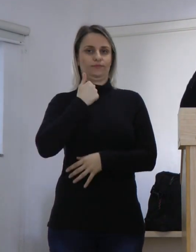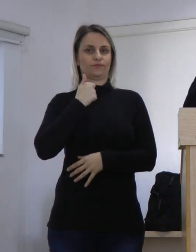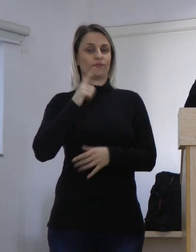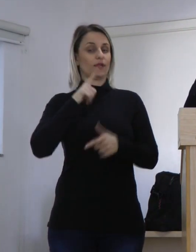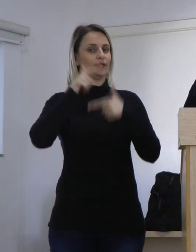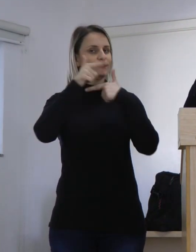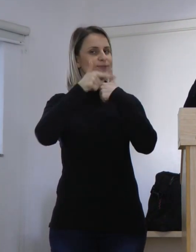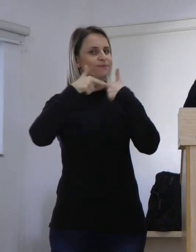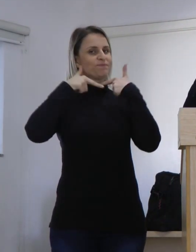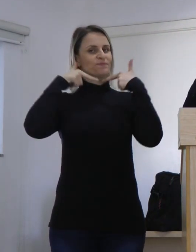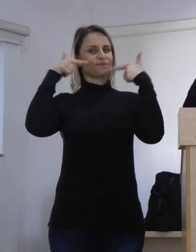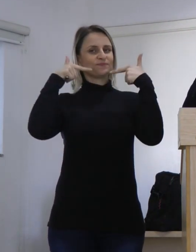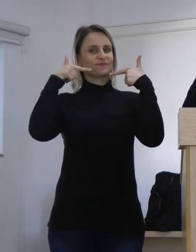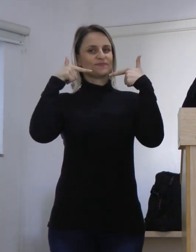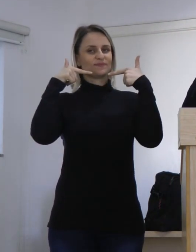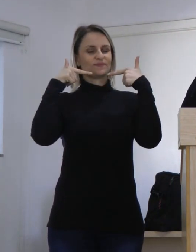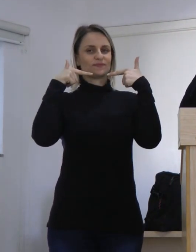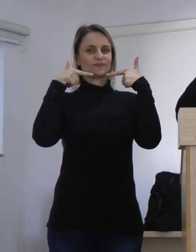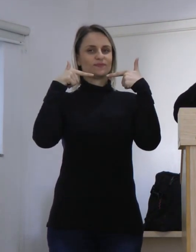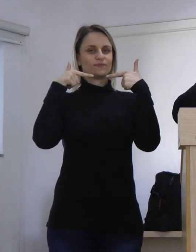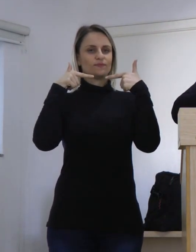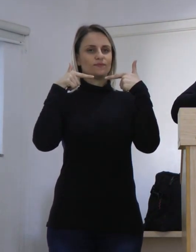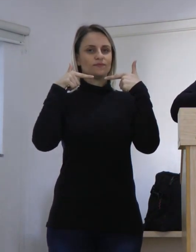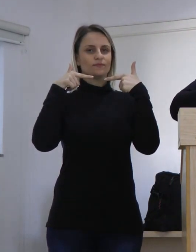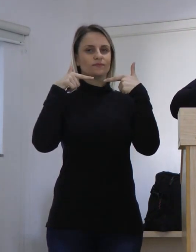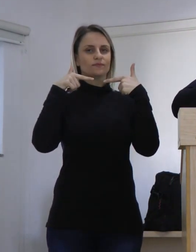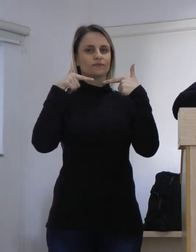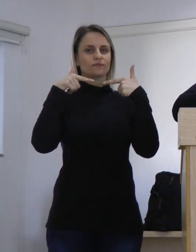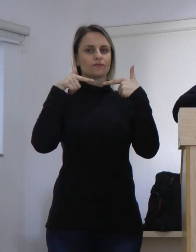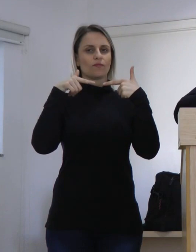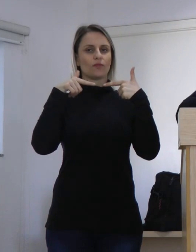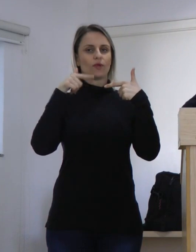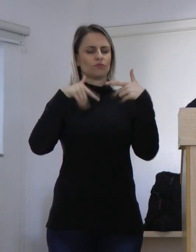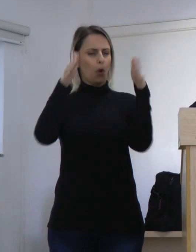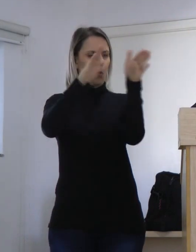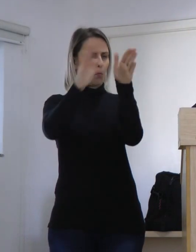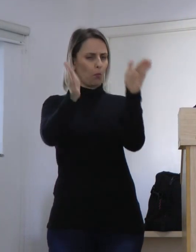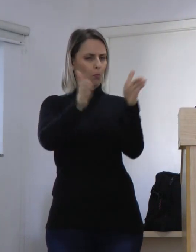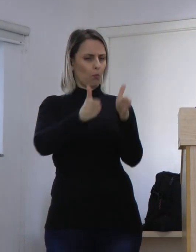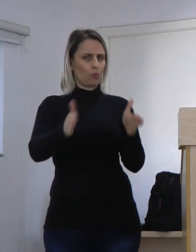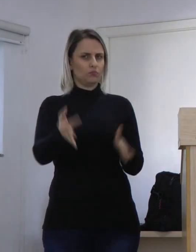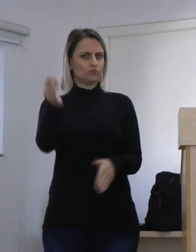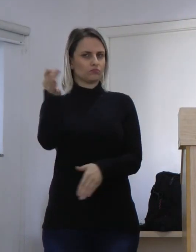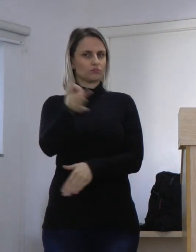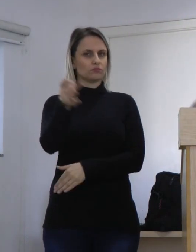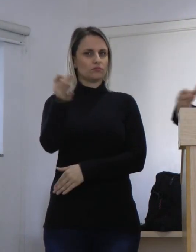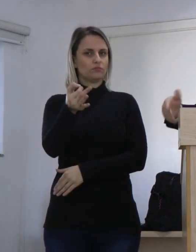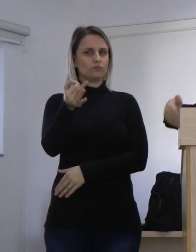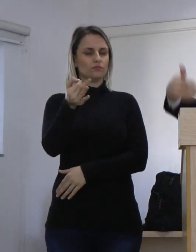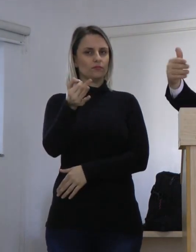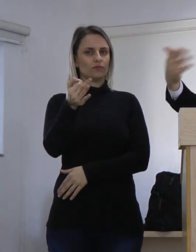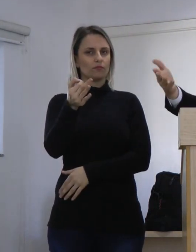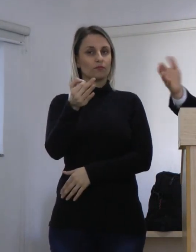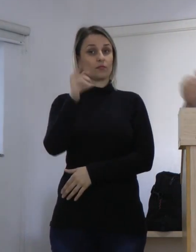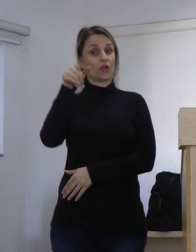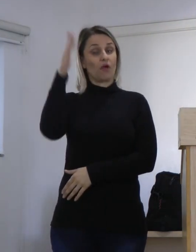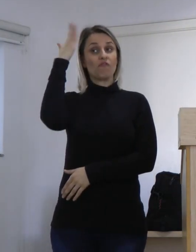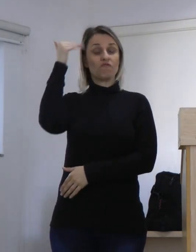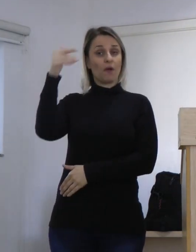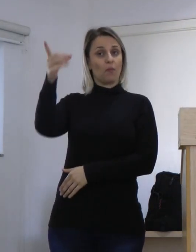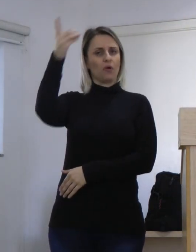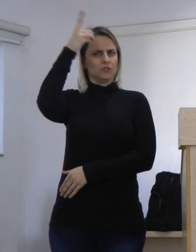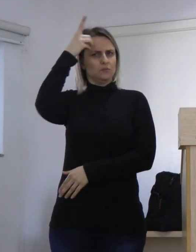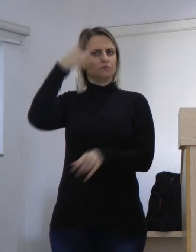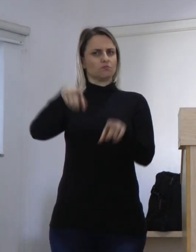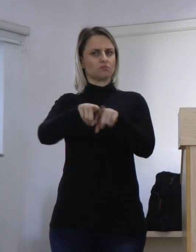sorrisos contagiantes. Elas têm corpos esculturais, são famosas, são